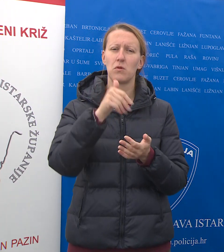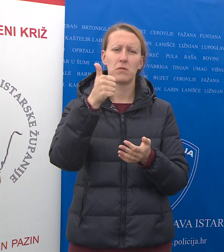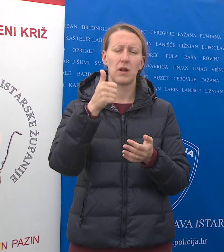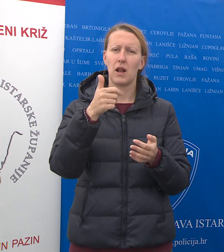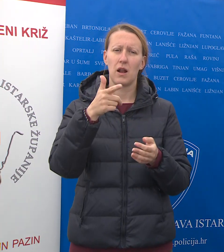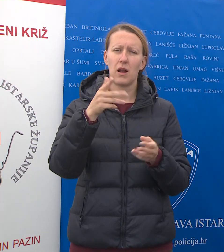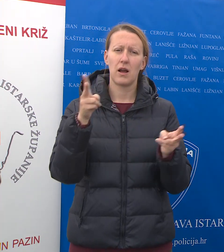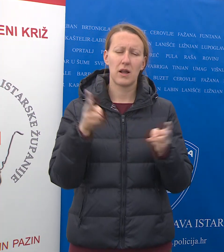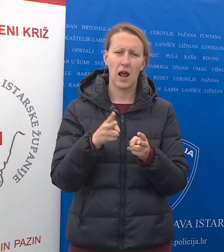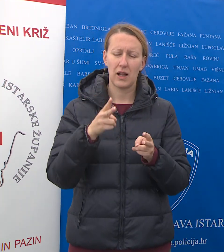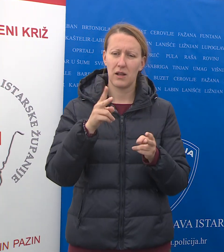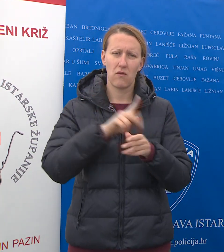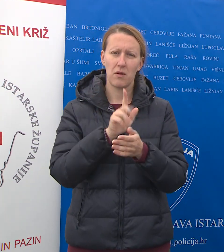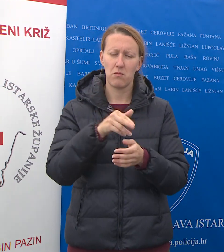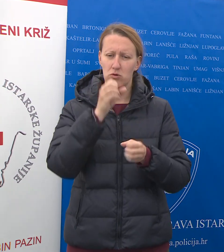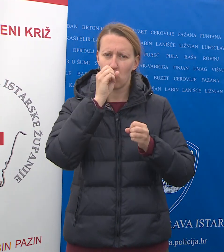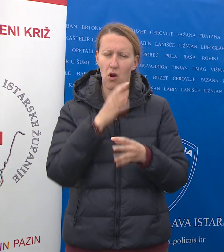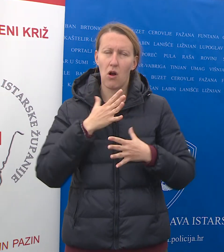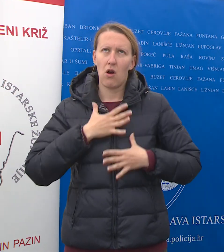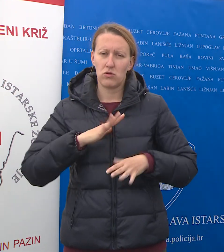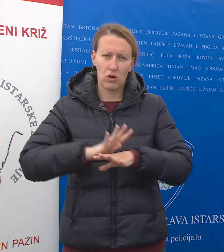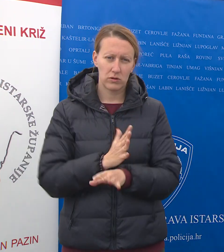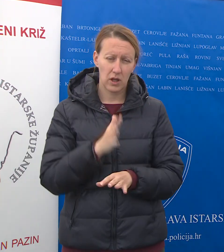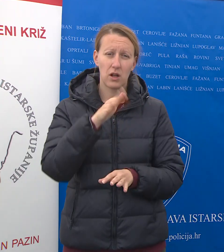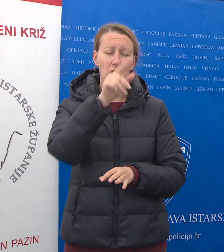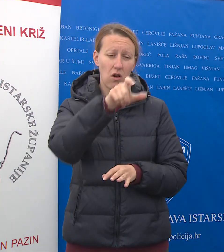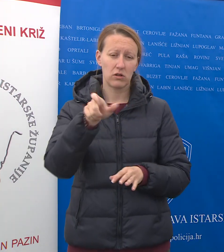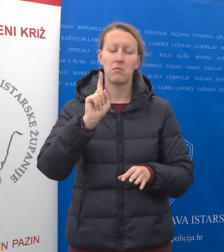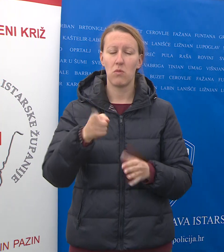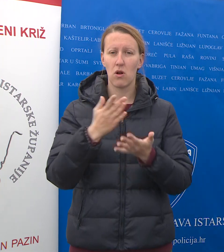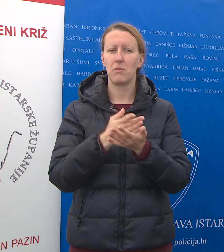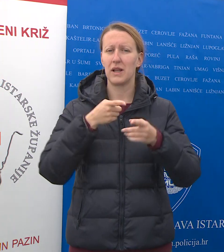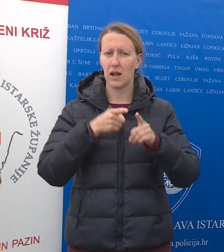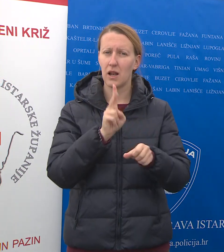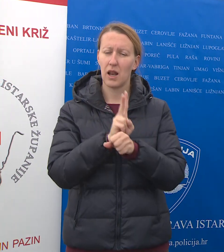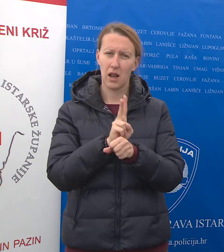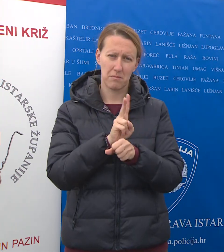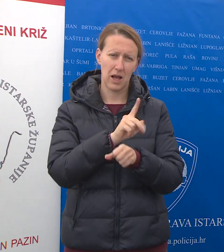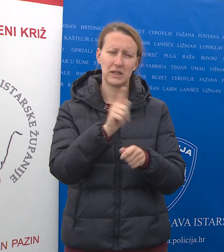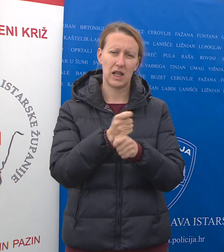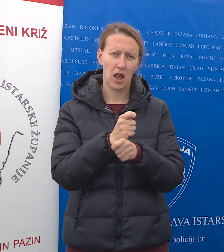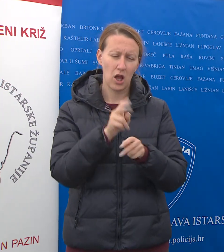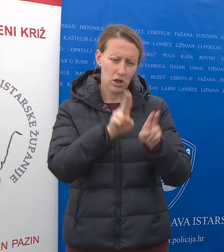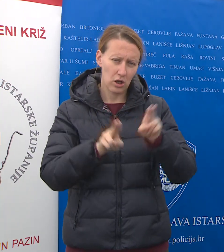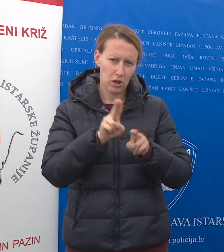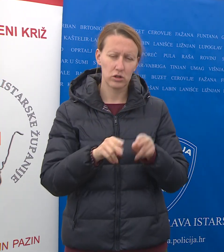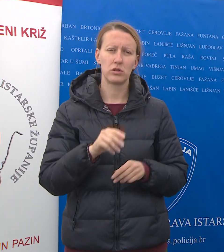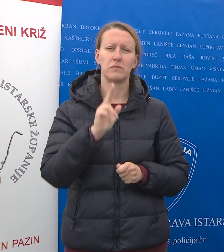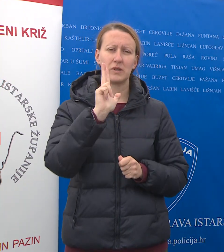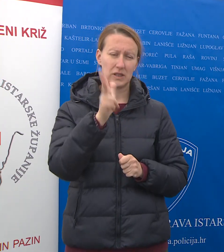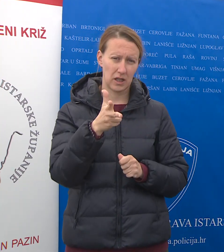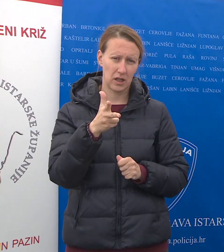jednom lošem smjeru. Zato je puno bolje da takvi pacijenti budu pod zdravstvenim nadzorom. Treća stvar kako se